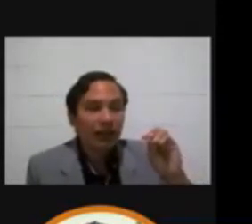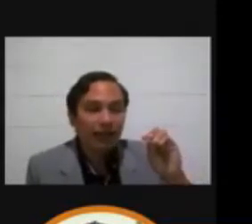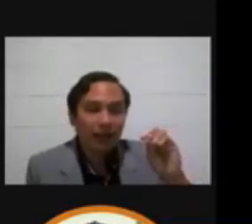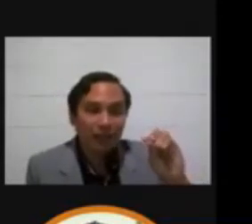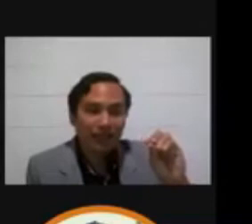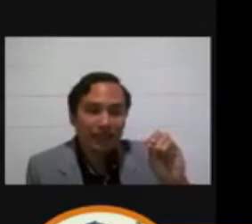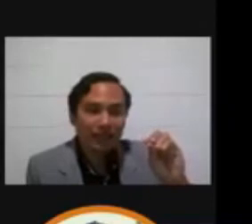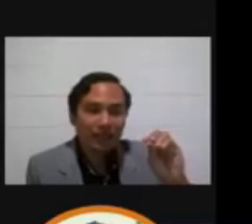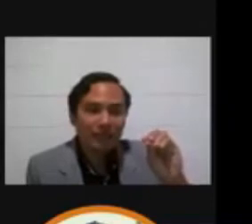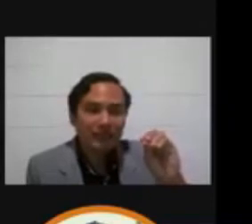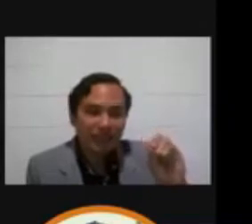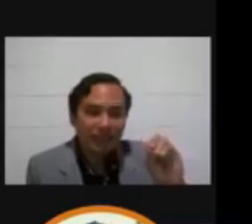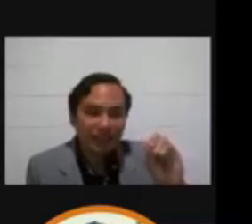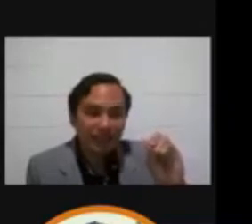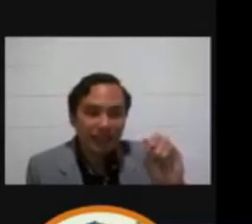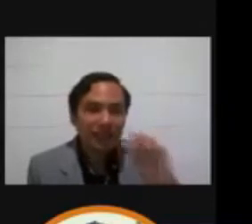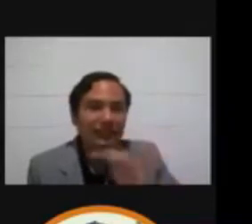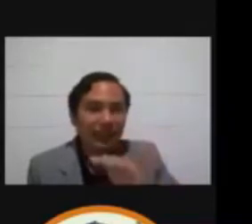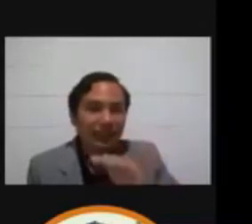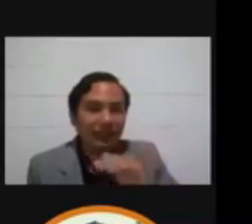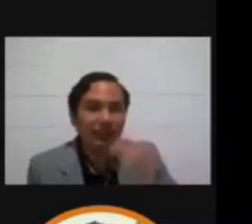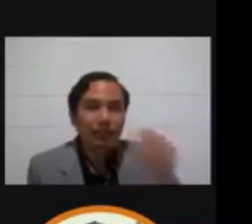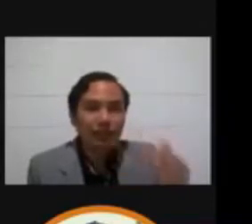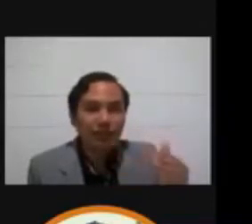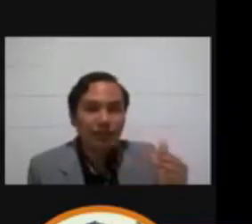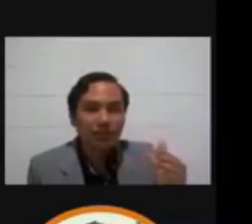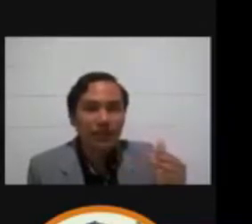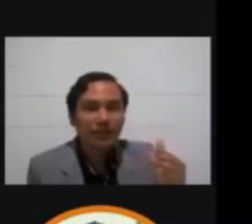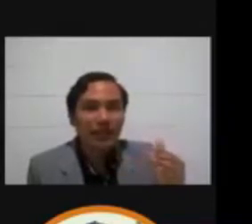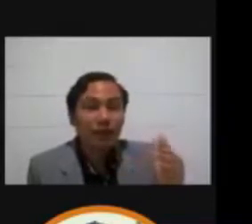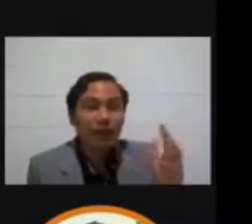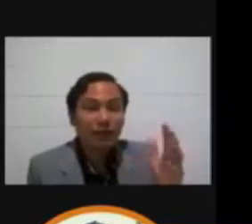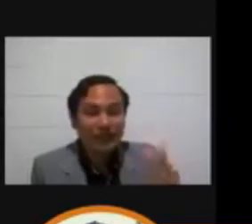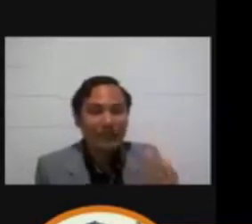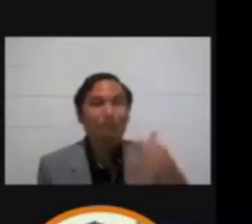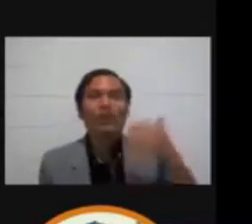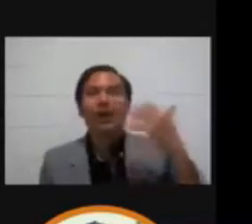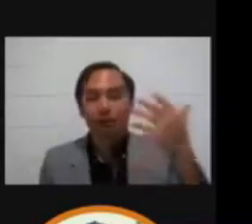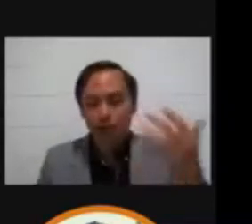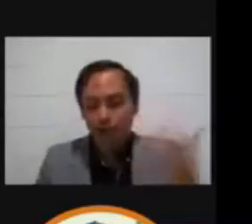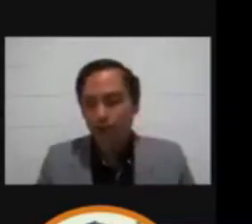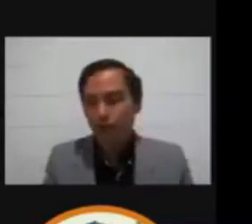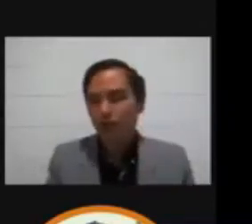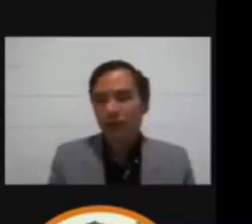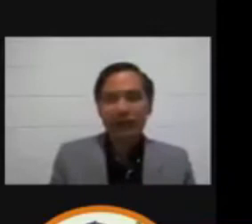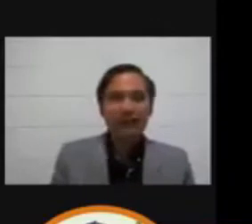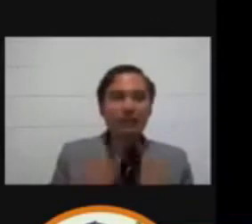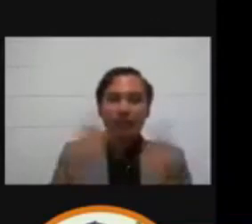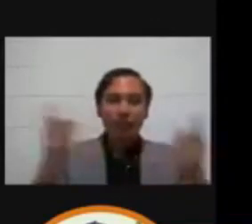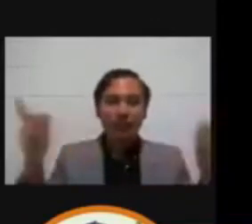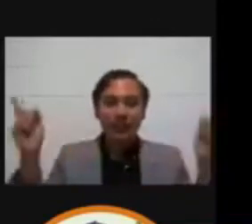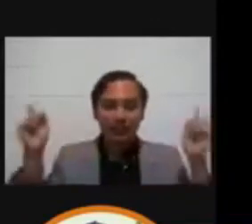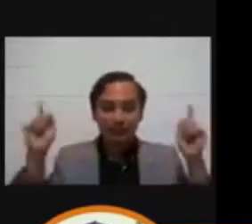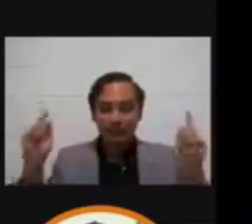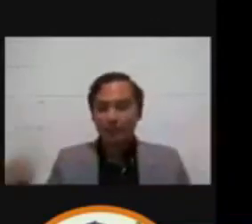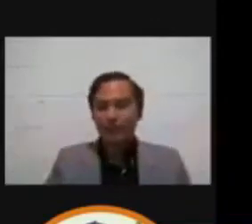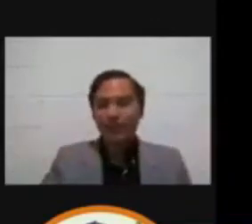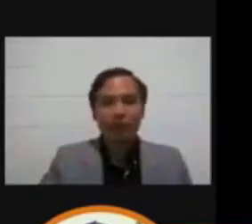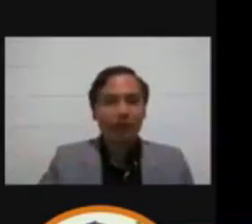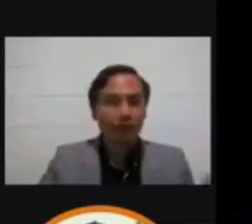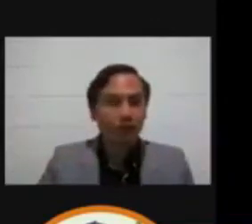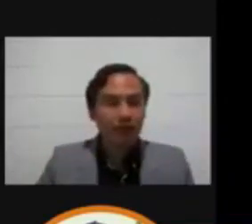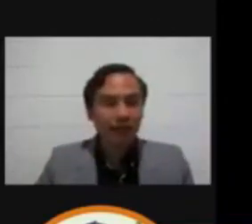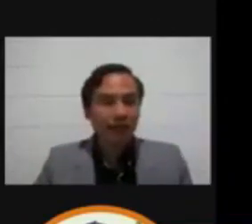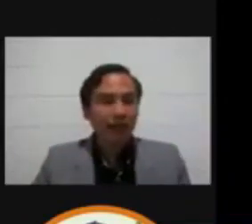en la parte cerca de la entrada, de los baños, y además que hubieran participado todos los demás compañeros o